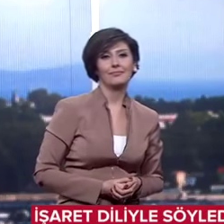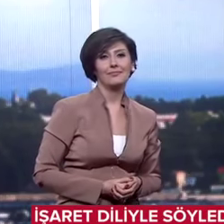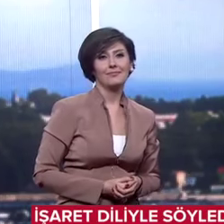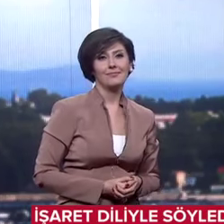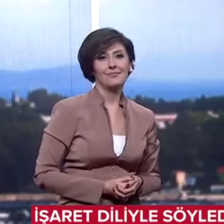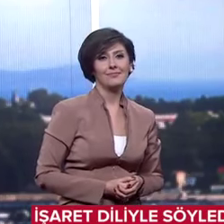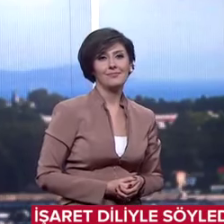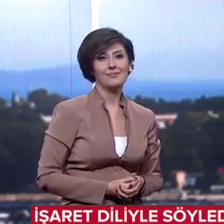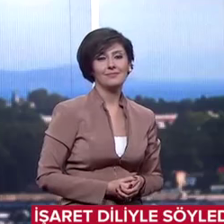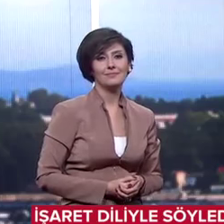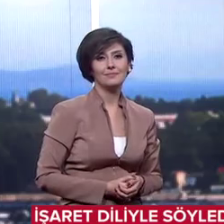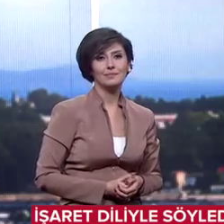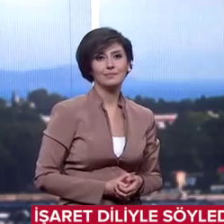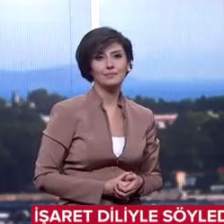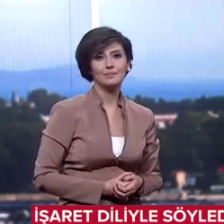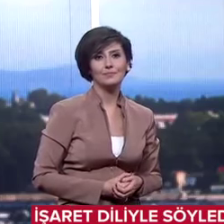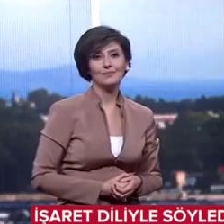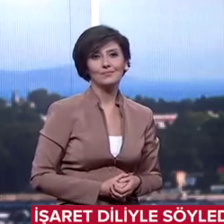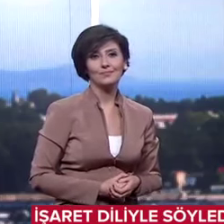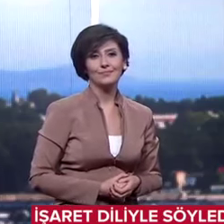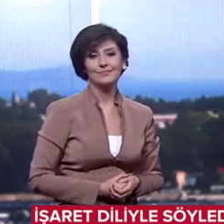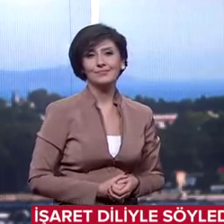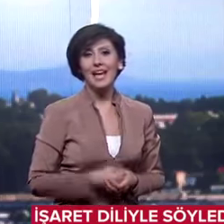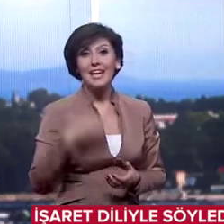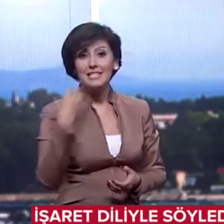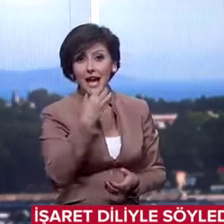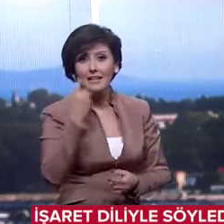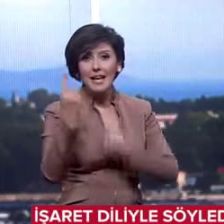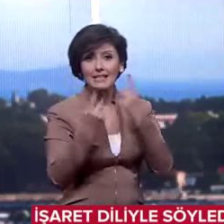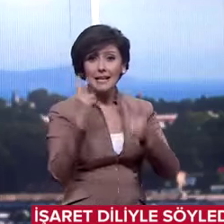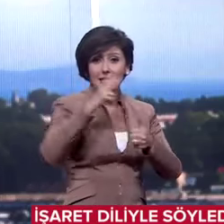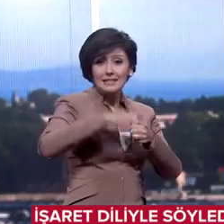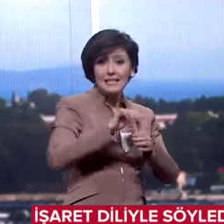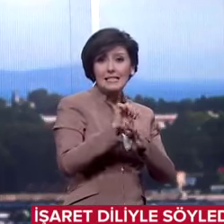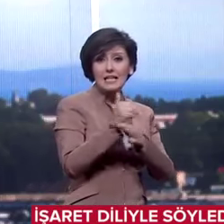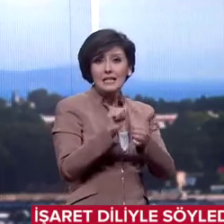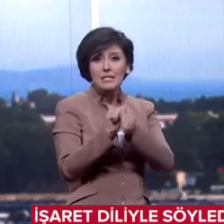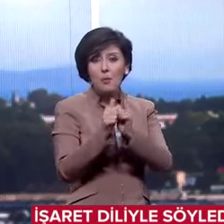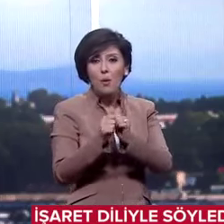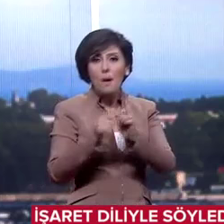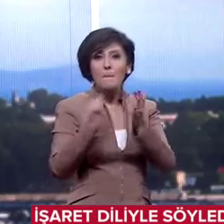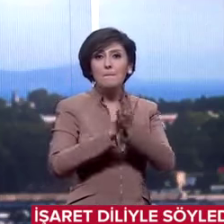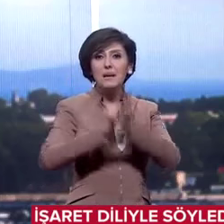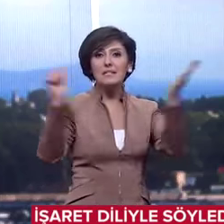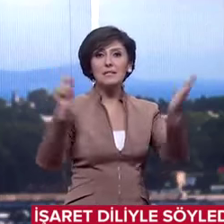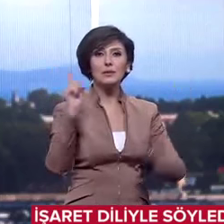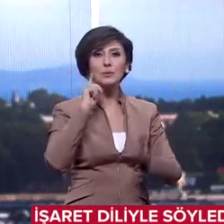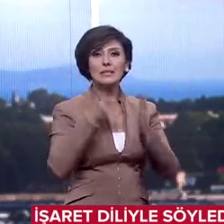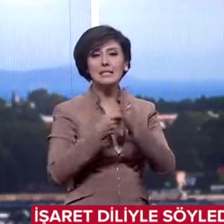taşına, toprağına. Şarkıya etkinliğe katılan sanat, spor ve basın dünyasından isimler de eşlik etti.